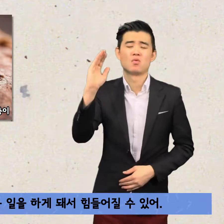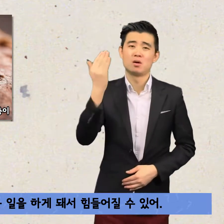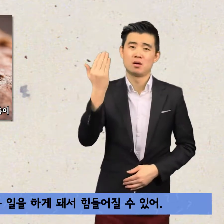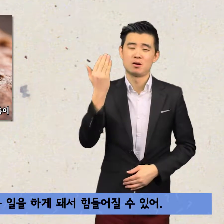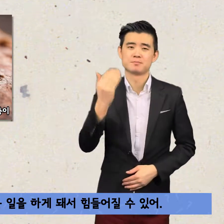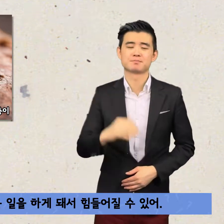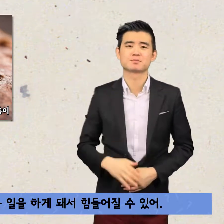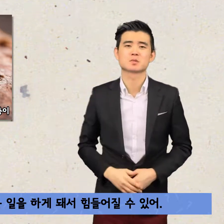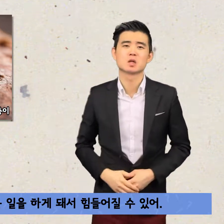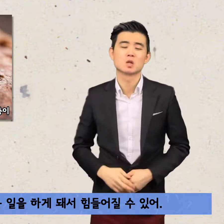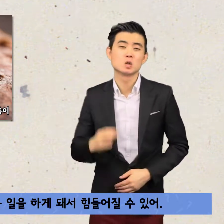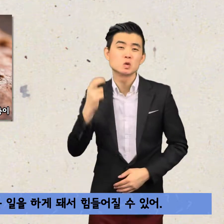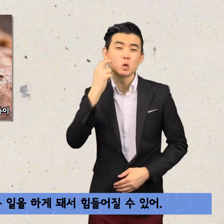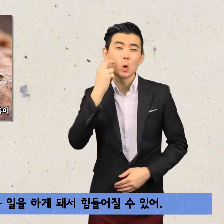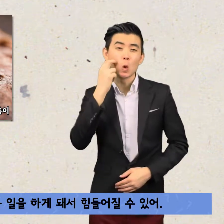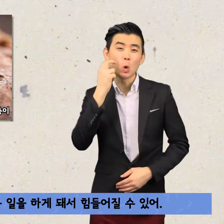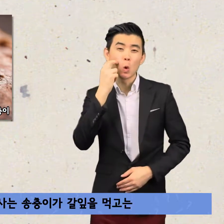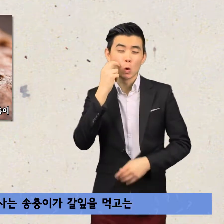있어.